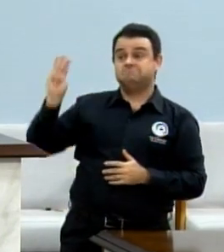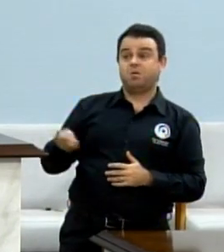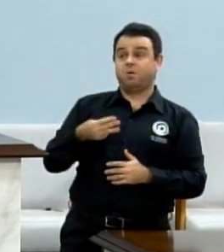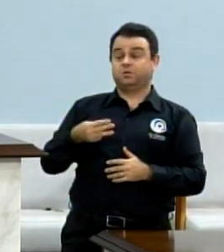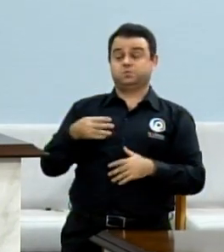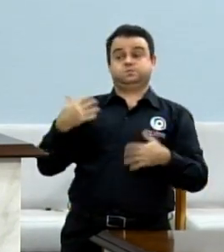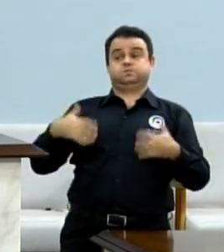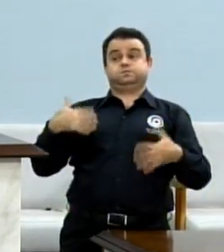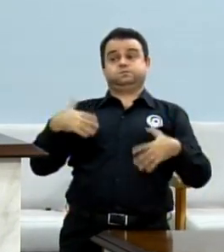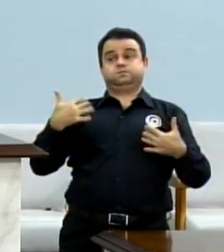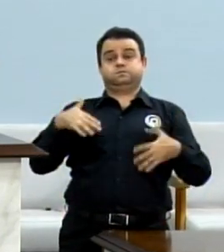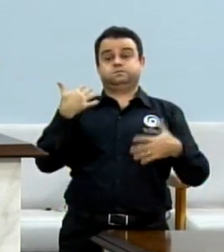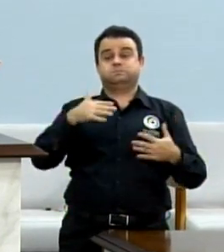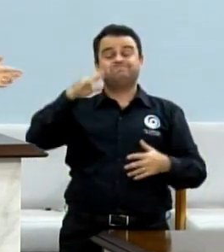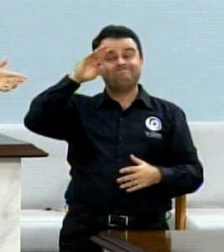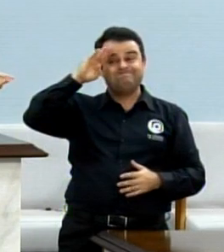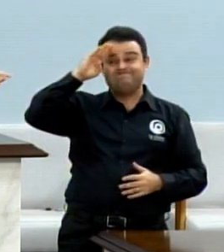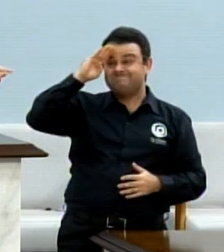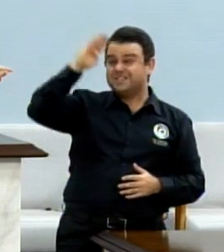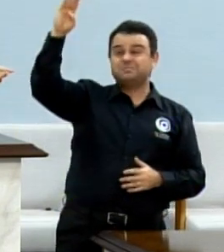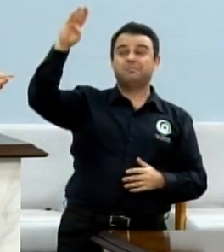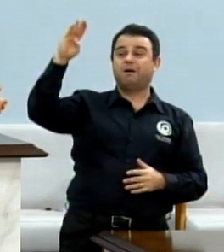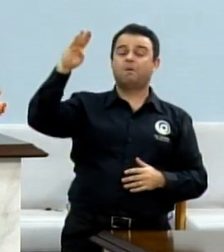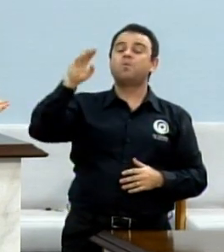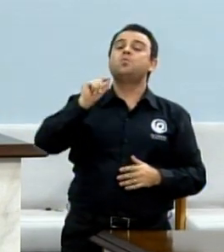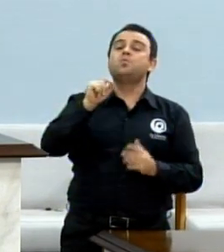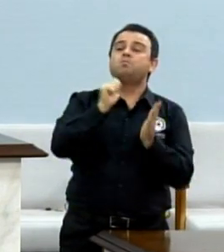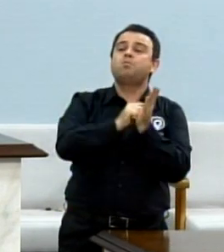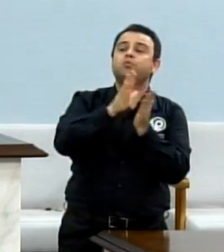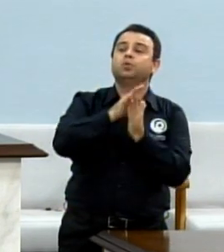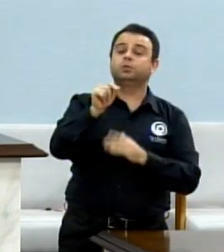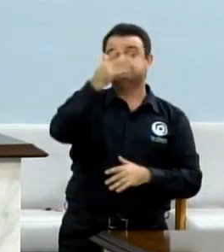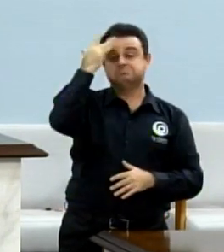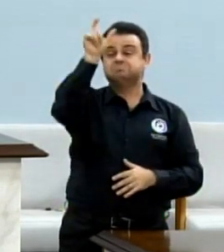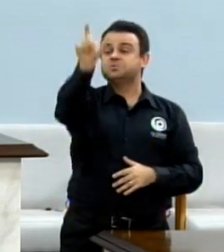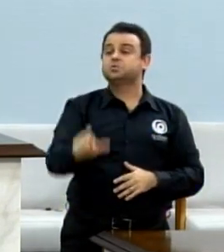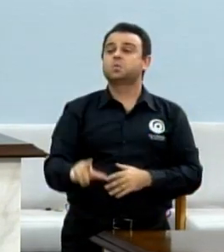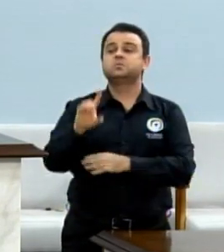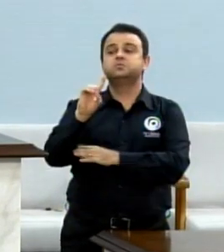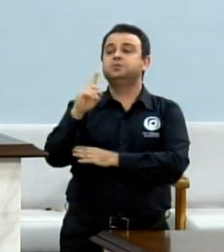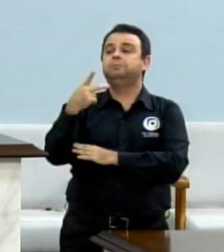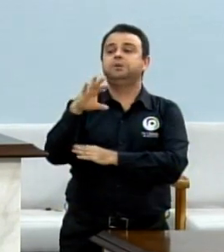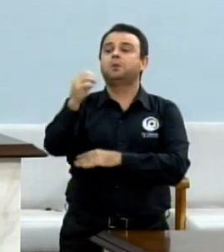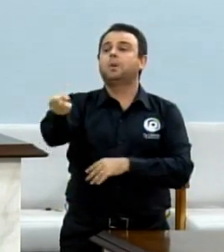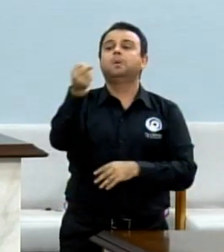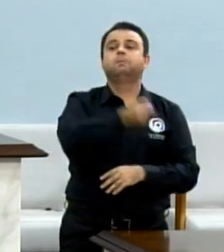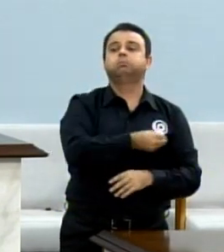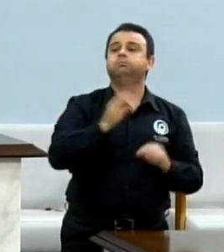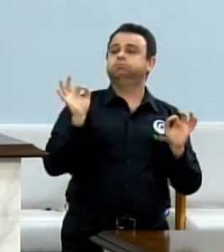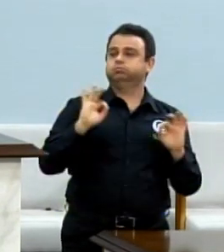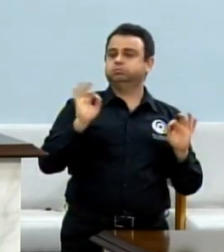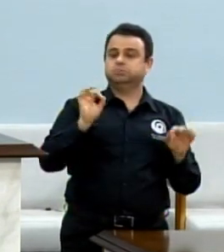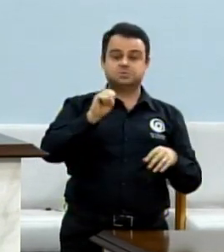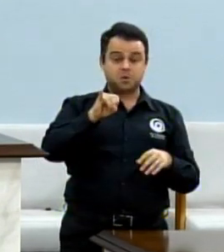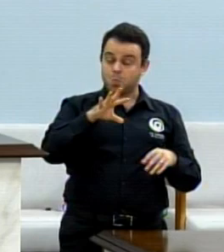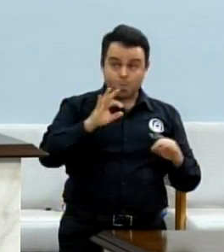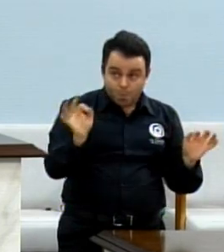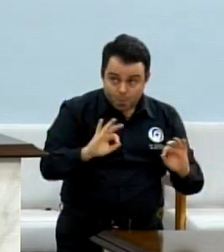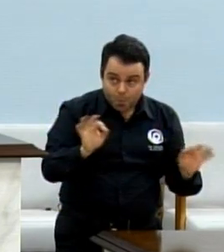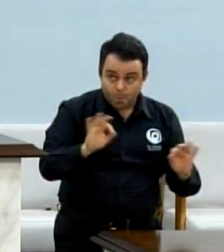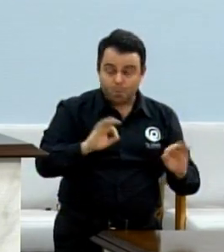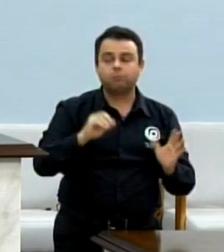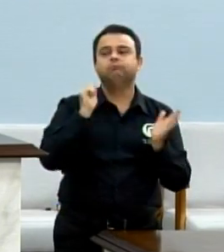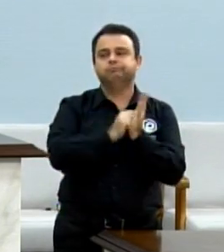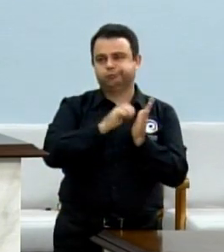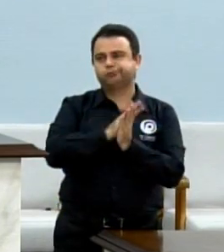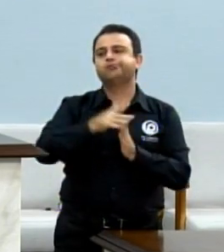DPO. Então, você pode ter toda a tua adequação, mas se você não tem o encarregado de dados, você continua cometendo uma infração. E isso é um ponto